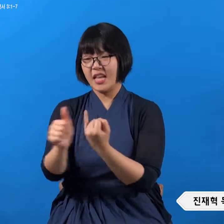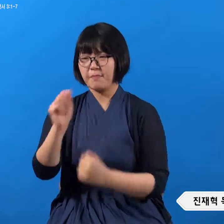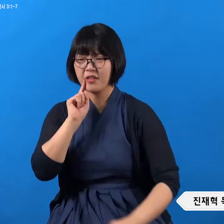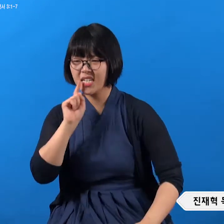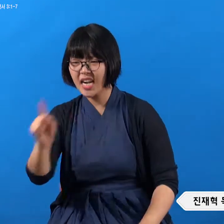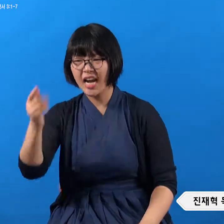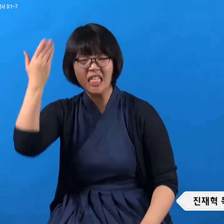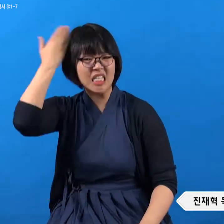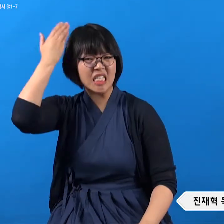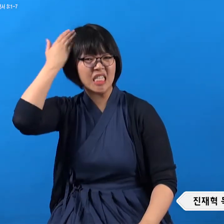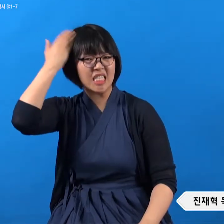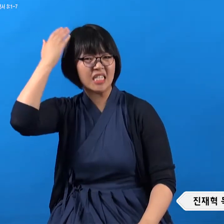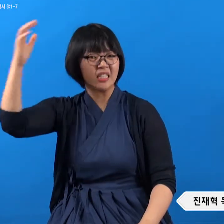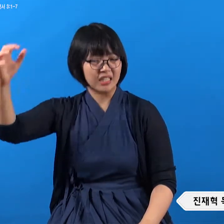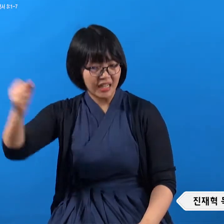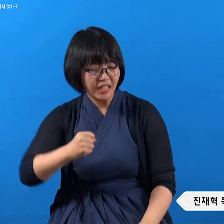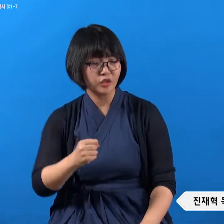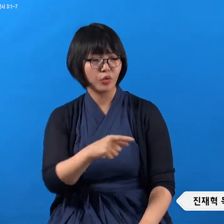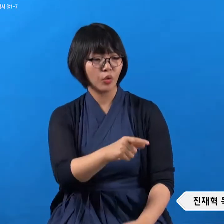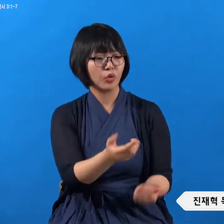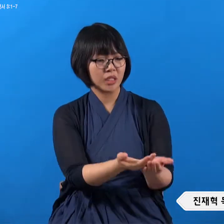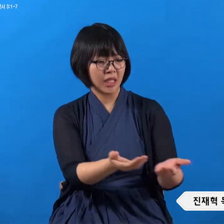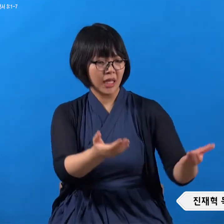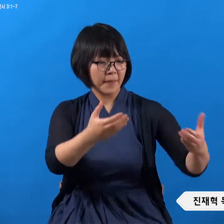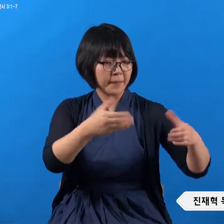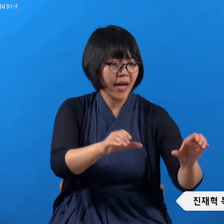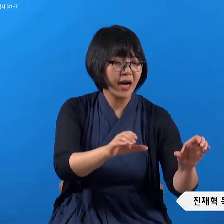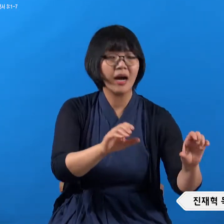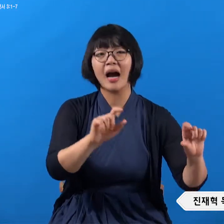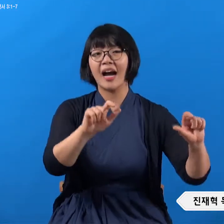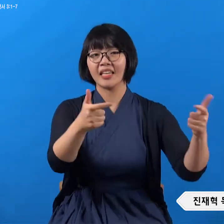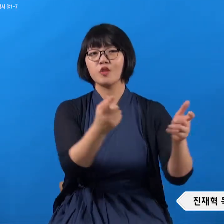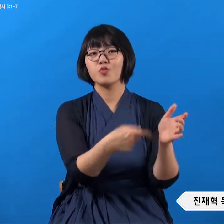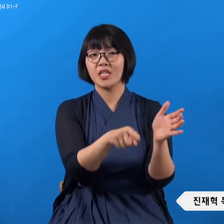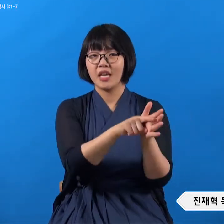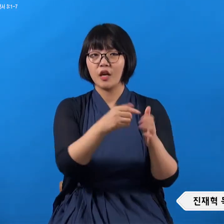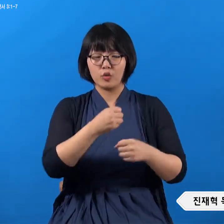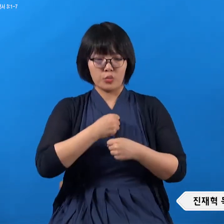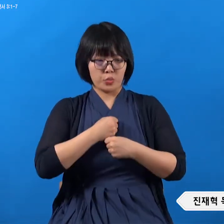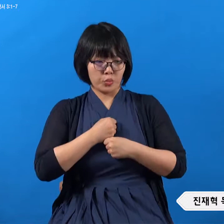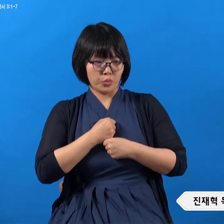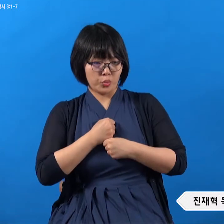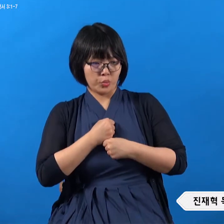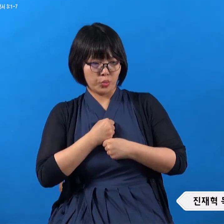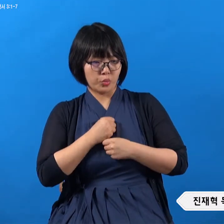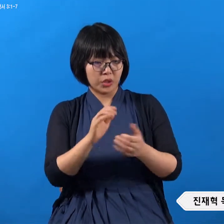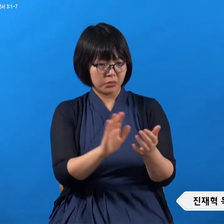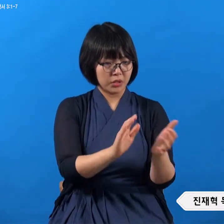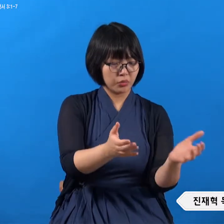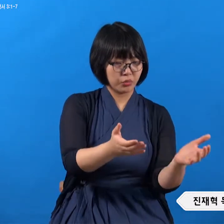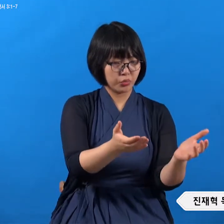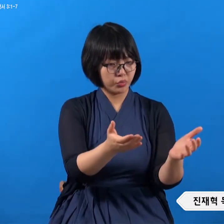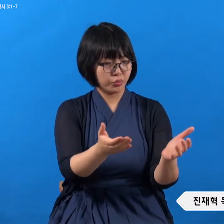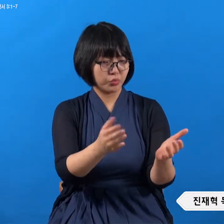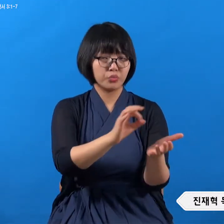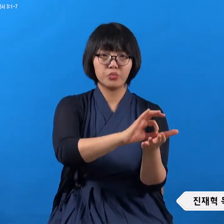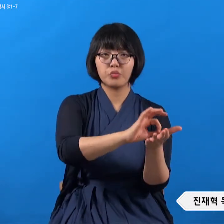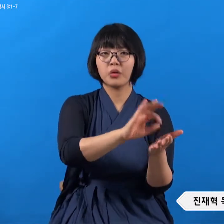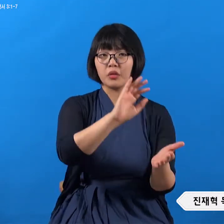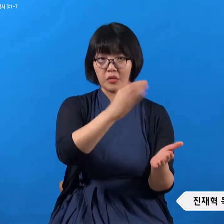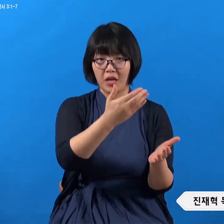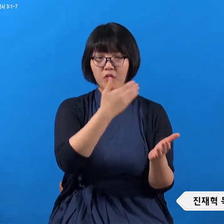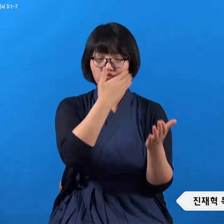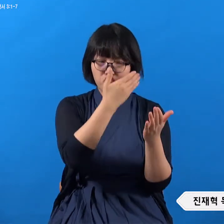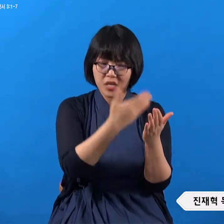잘 알아야 합니다. 조심해야 합니다. 소중히 다뤄야 합니다. 귀하게 여겨야